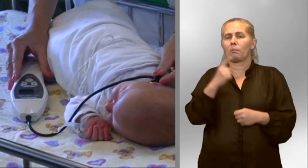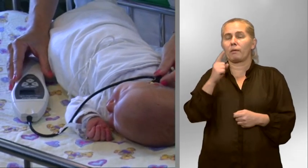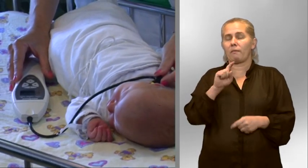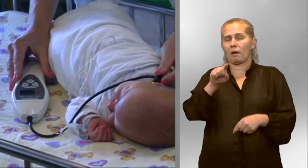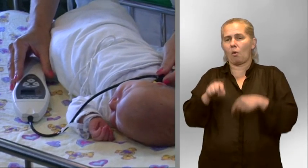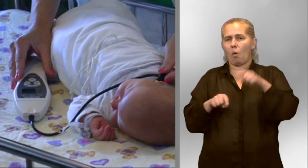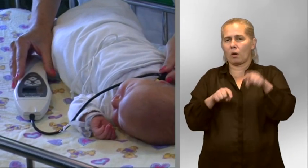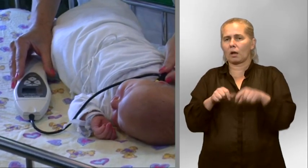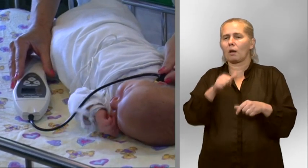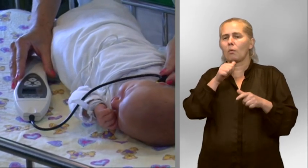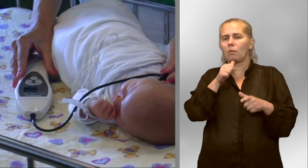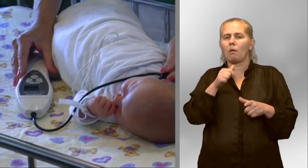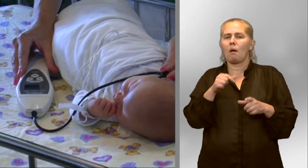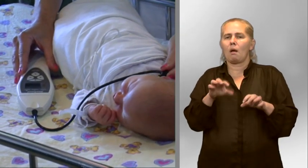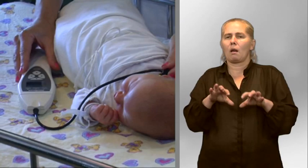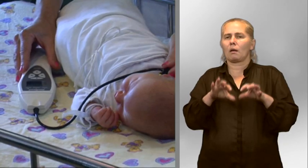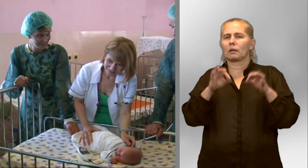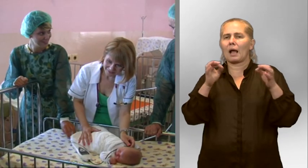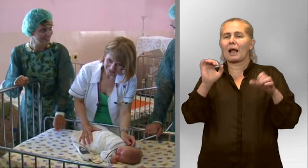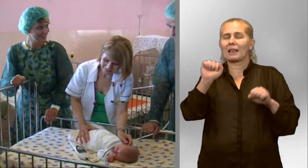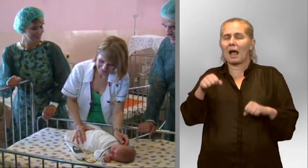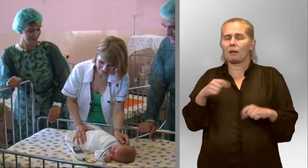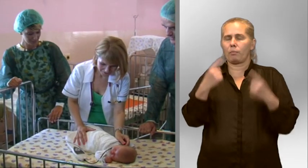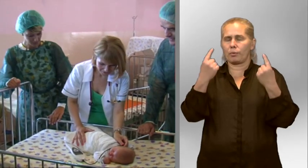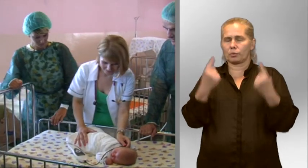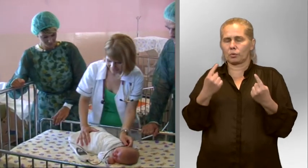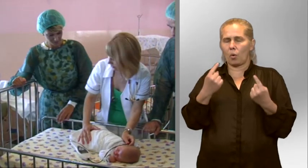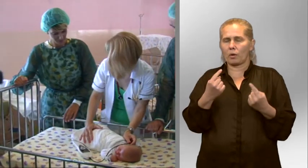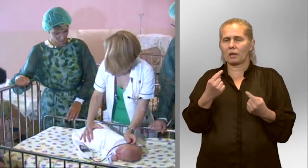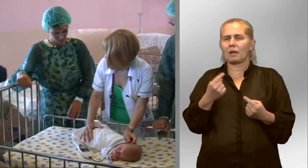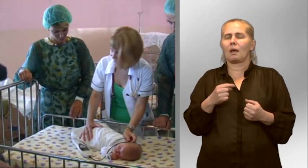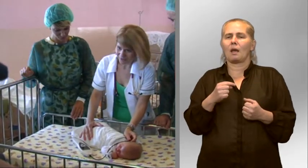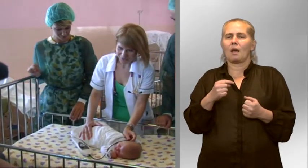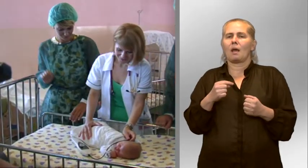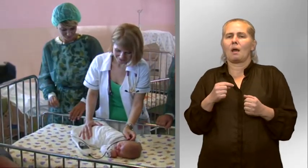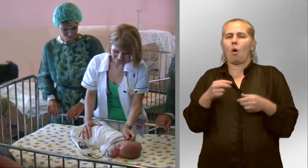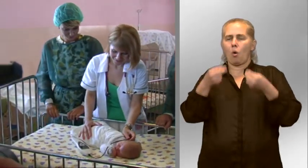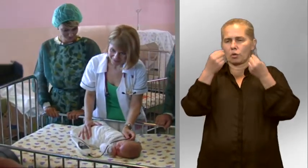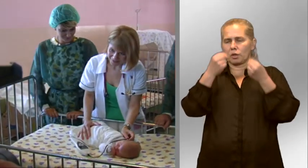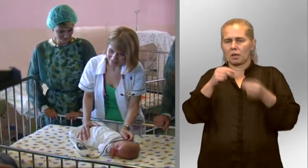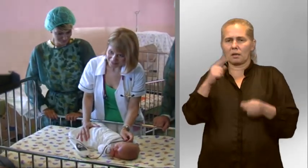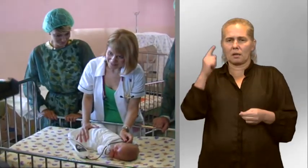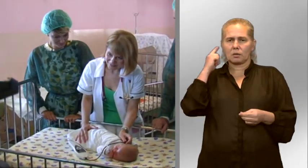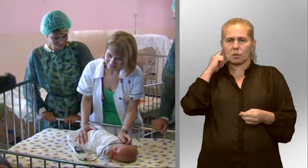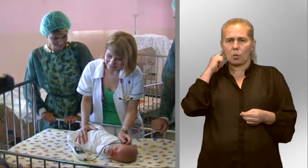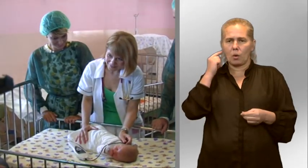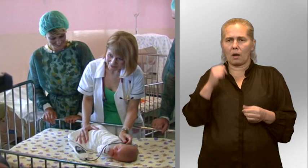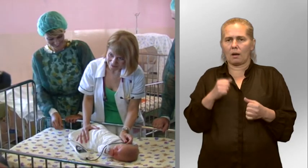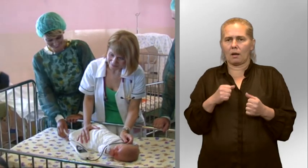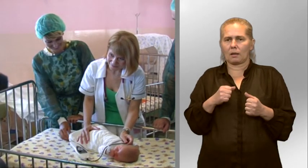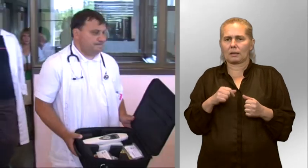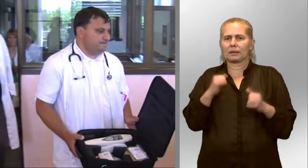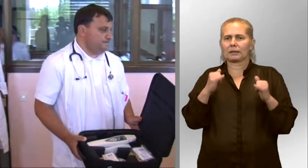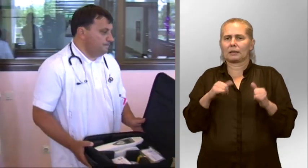uputi roditelje sa detetom u našu službu koja će znači učiniti prve